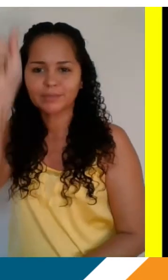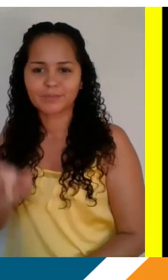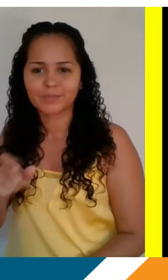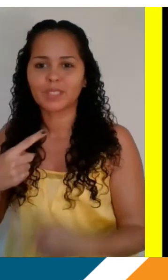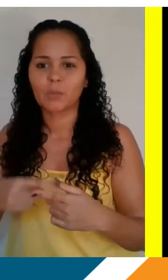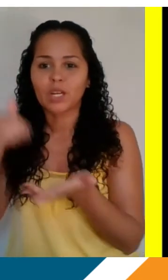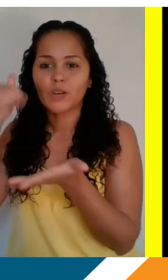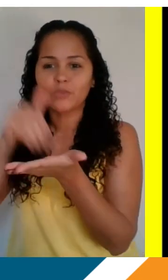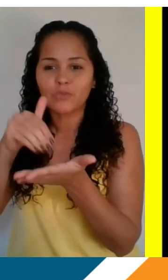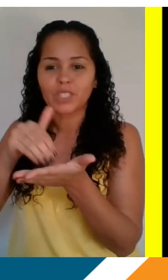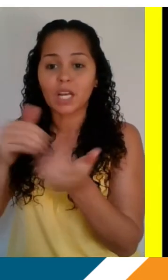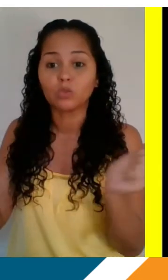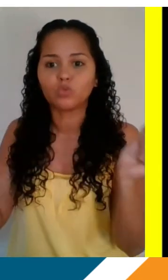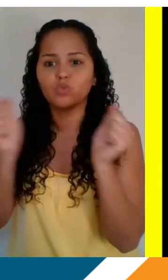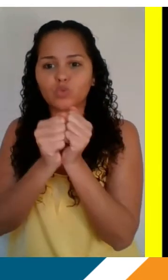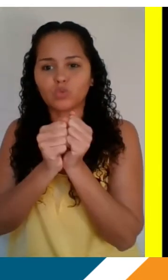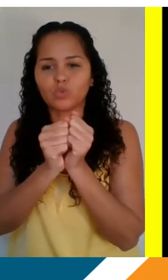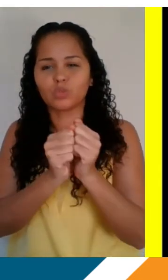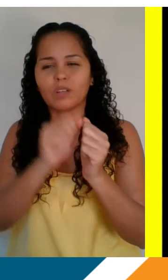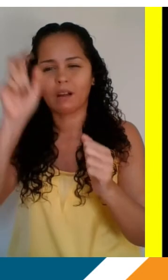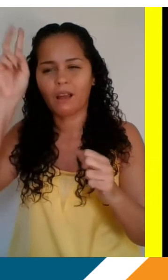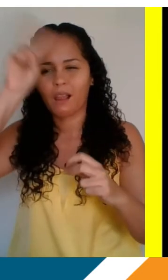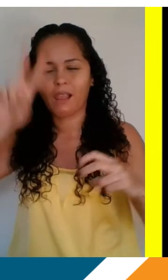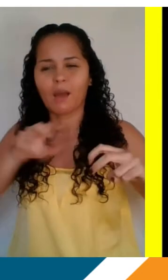eles passam a se deslocar juntos, né?